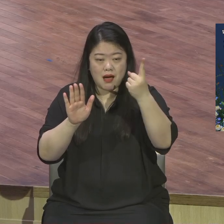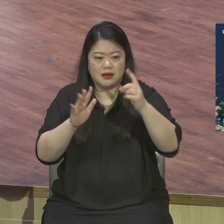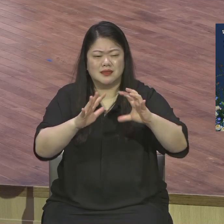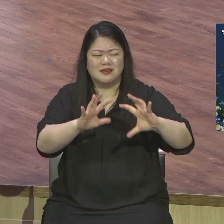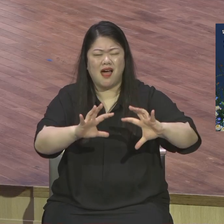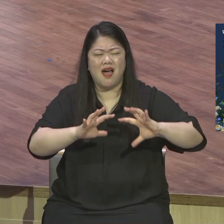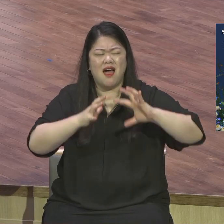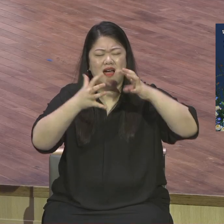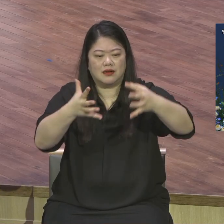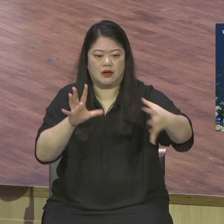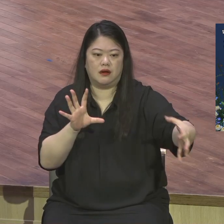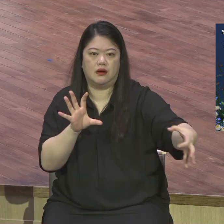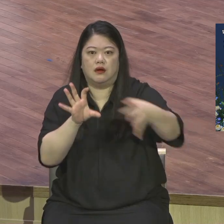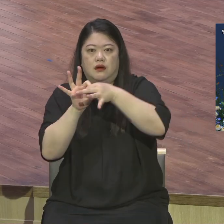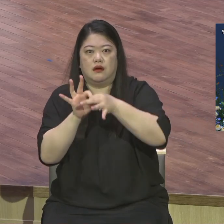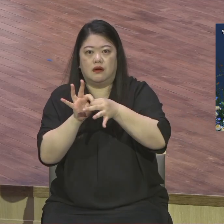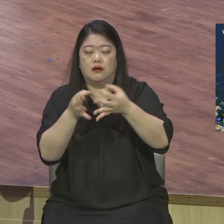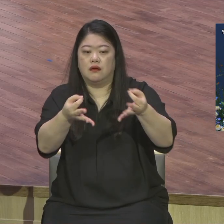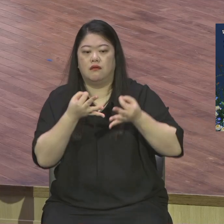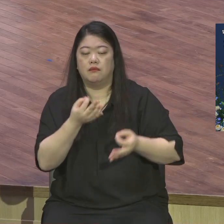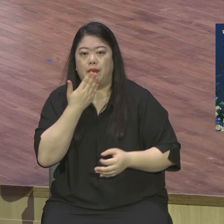세계에서 그냥 다 보는 거예요